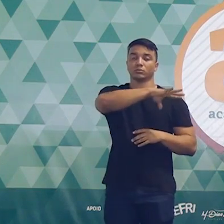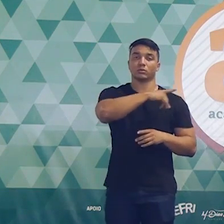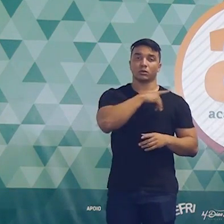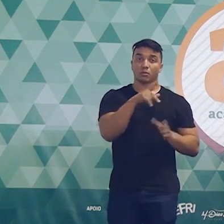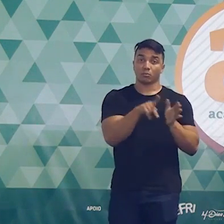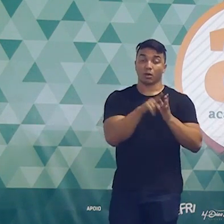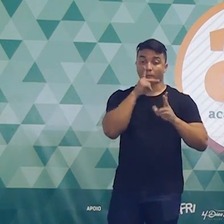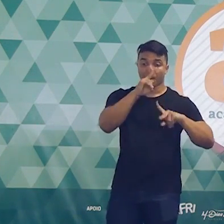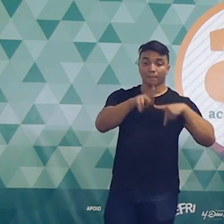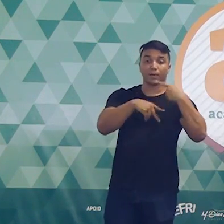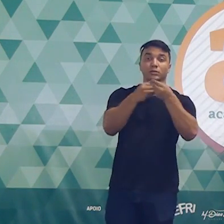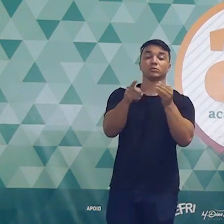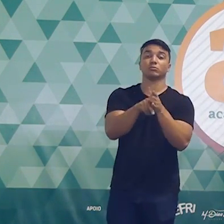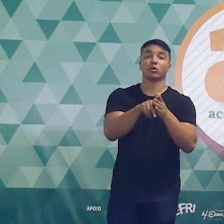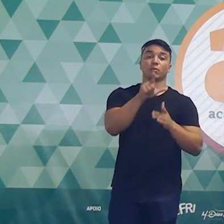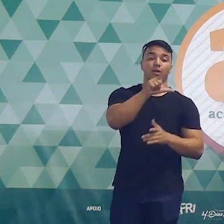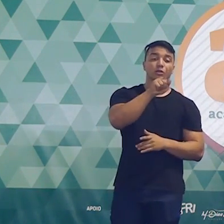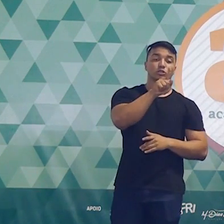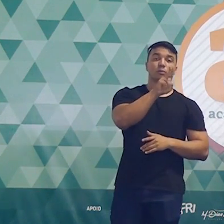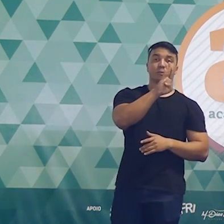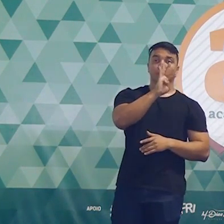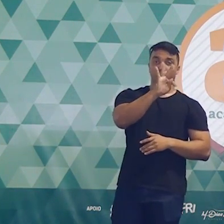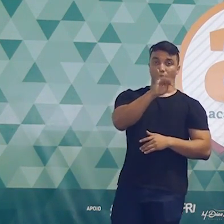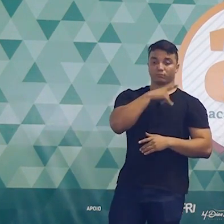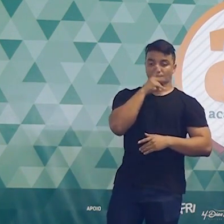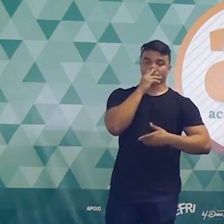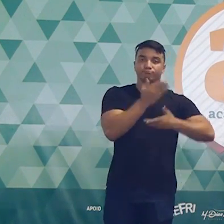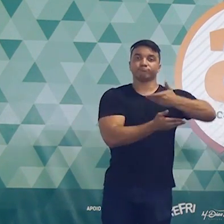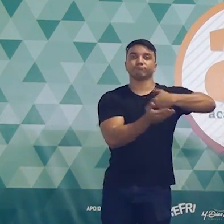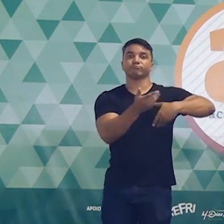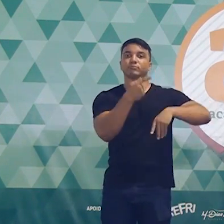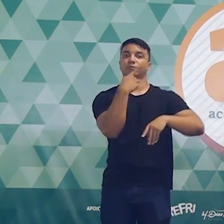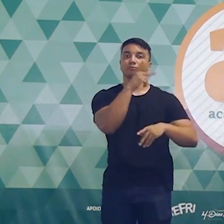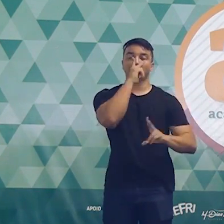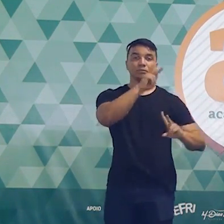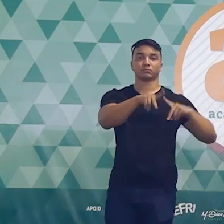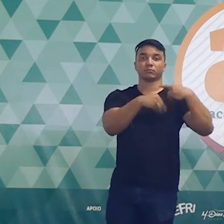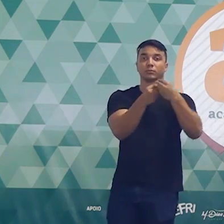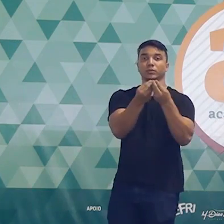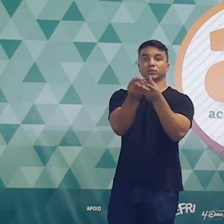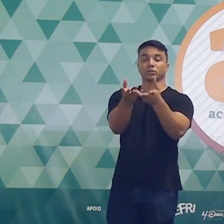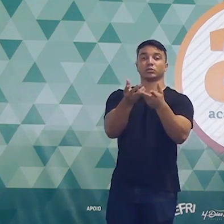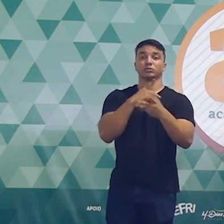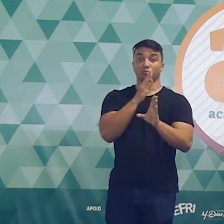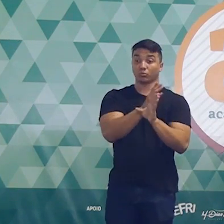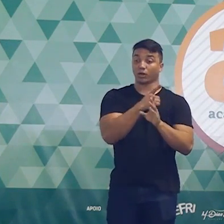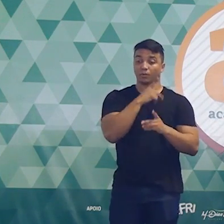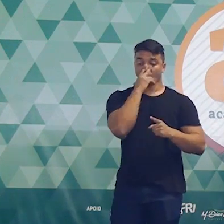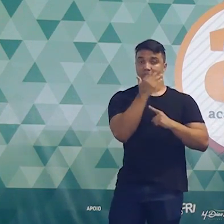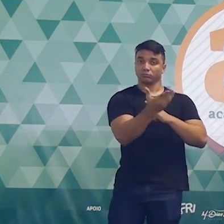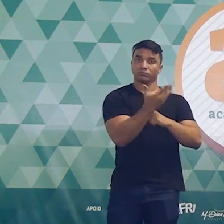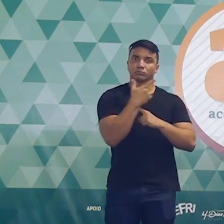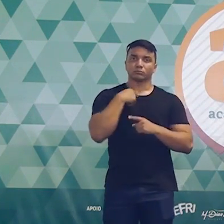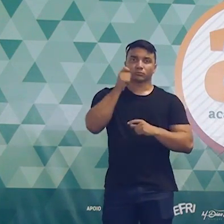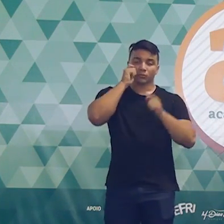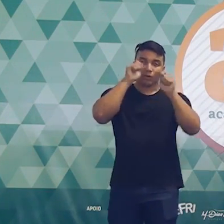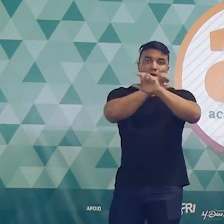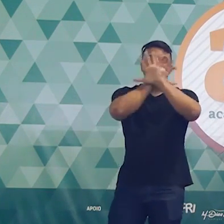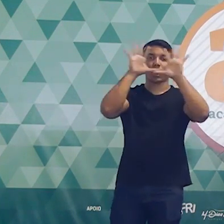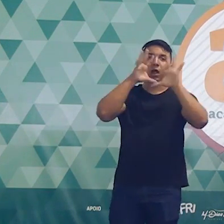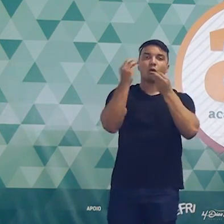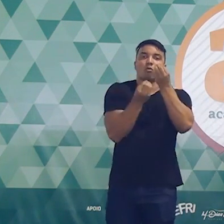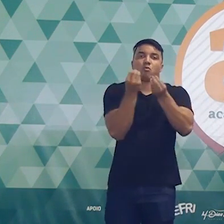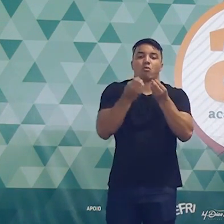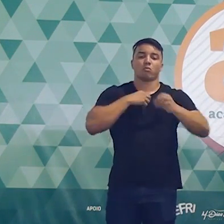comunidade LGBT, ou seja, o Exame Nacional do Ensino Médio trazendo essa discussão à tona, trazendo essa pauta à